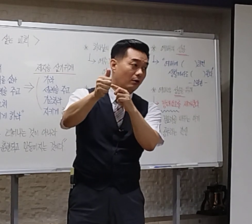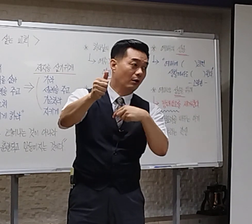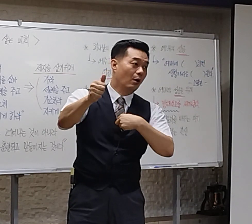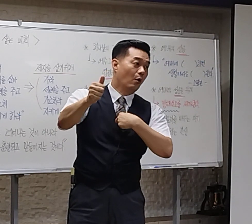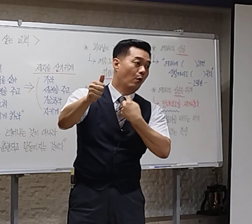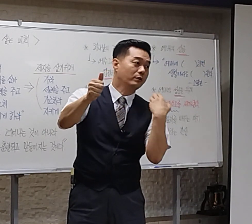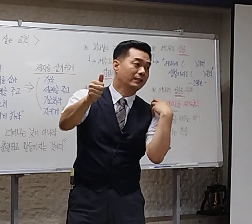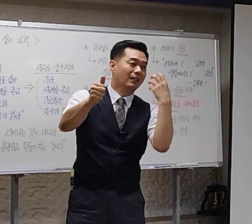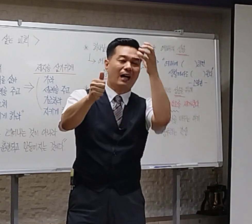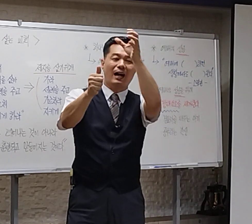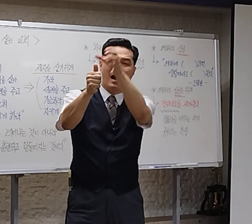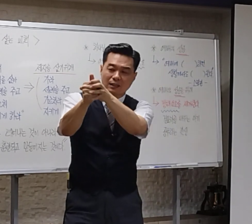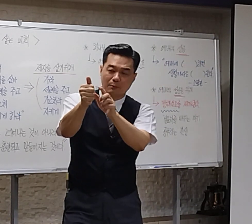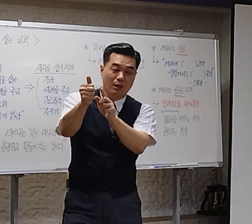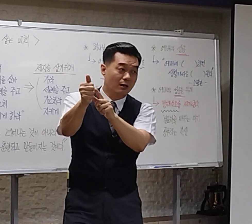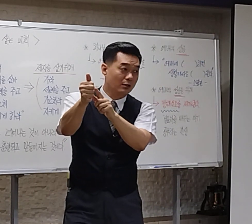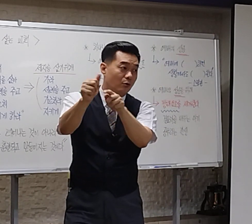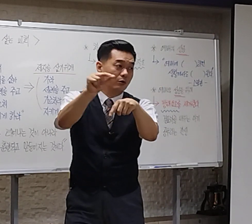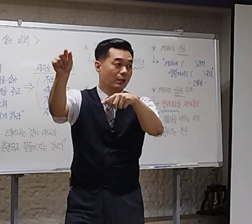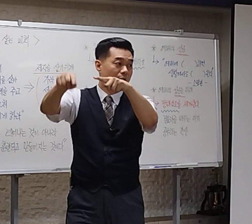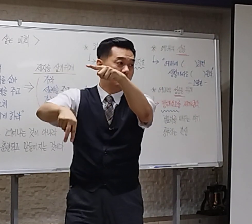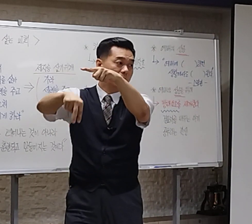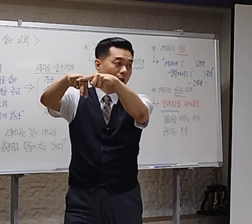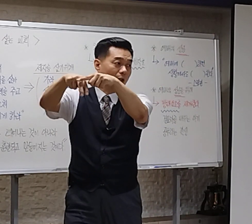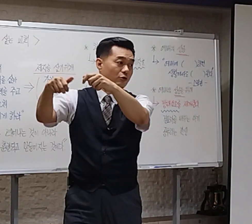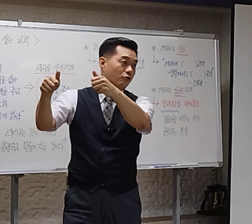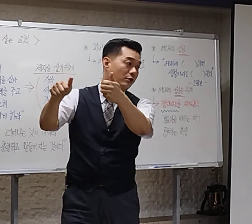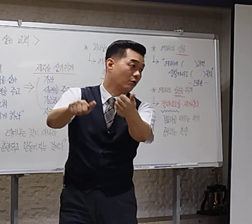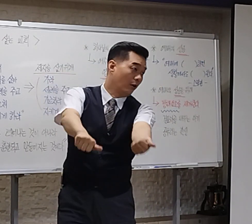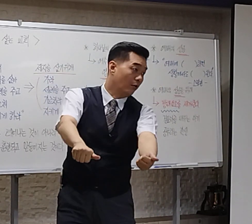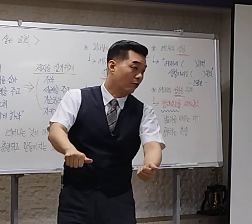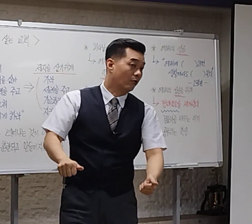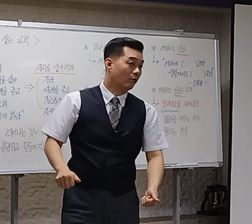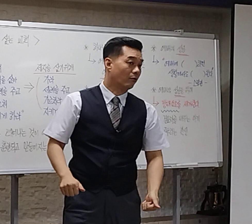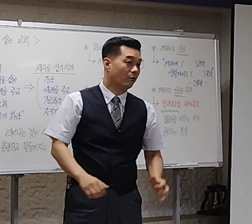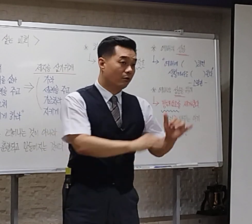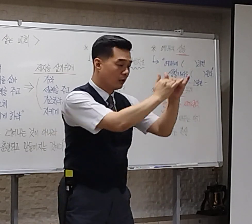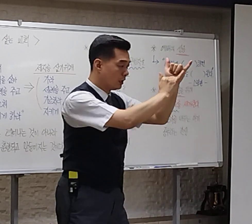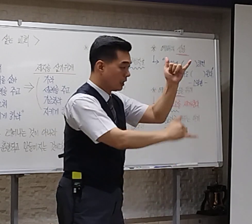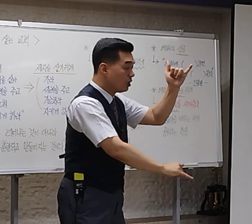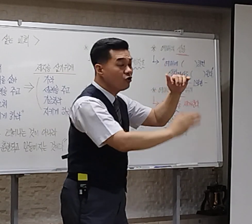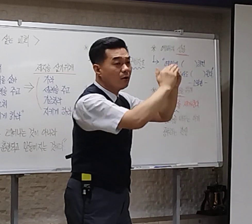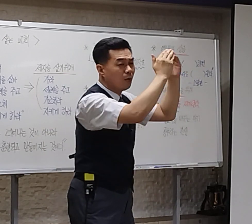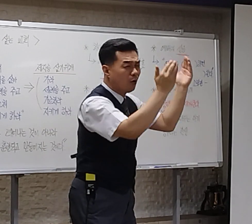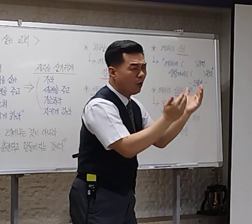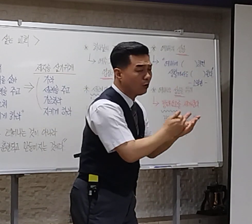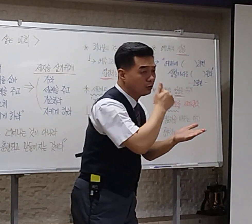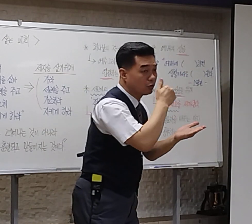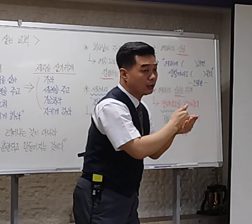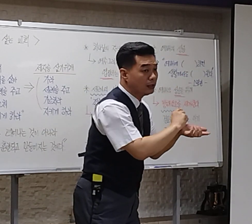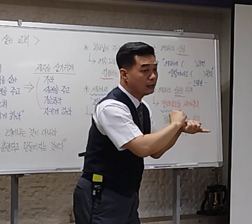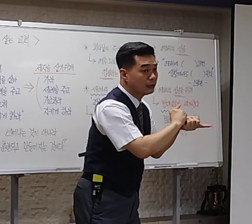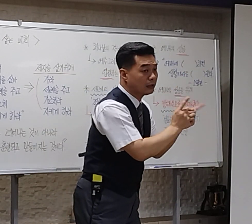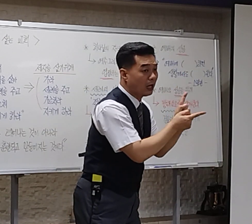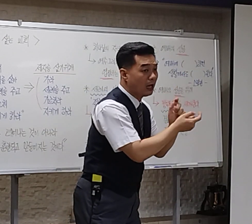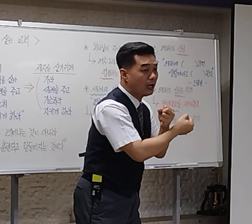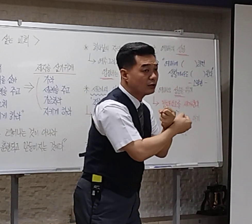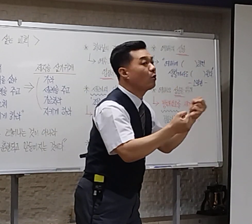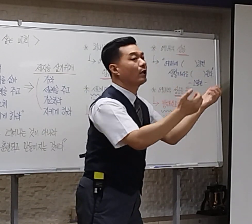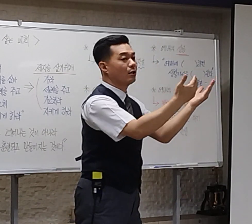그리스도께서 혼자 다 담당하시고 십자가에 달려 죽으신 거예요. 인류의 모든 죄를 대속해